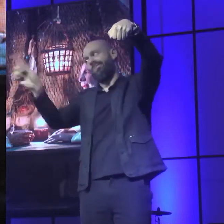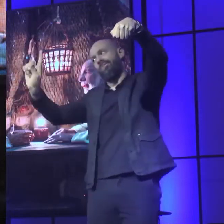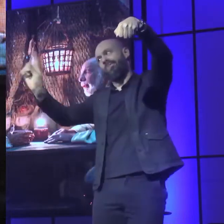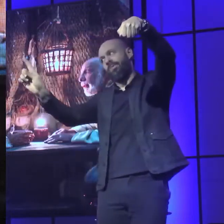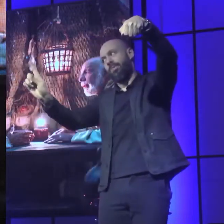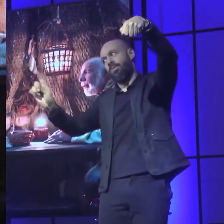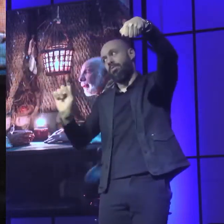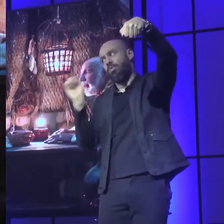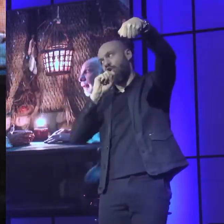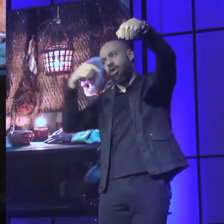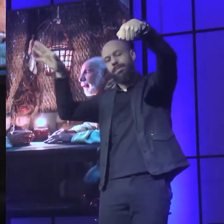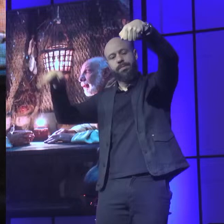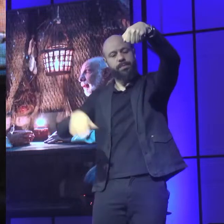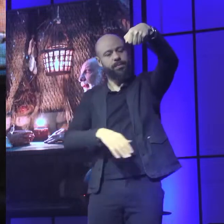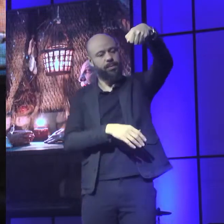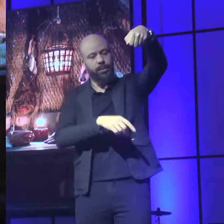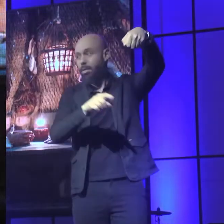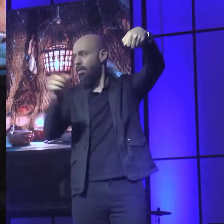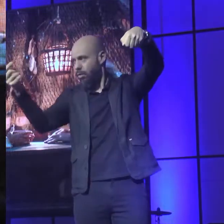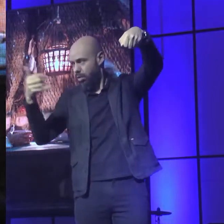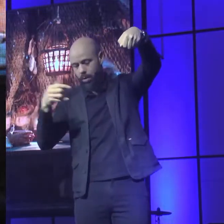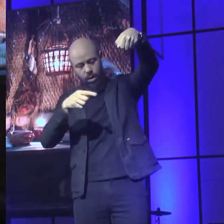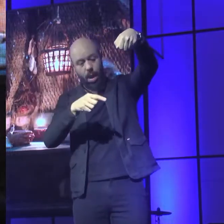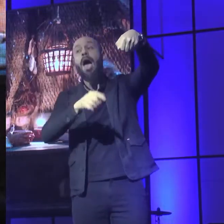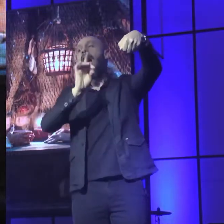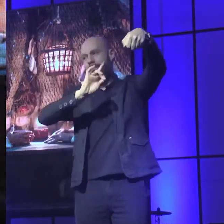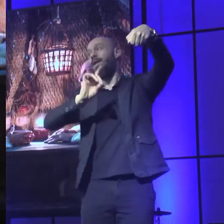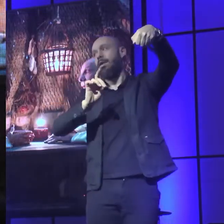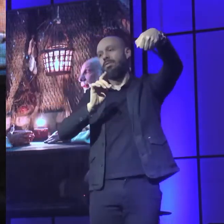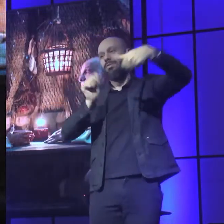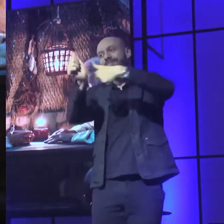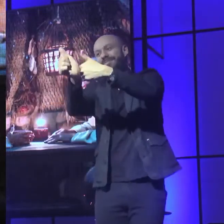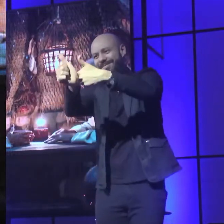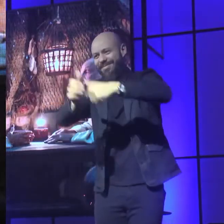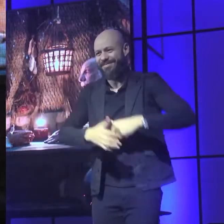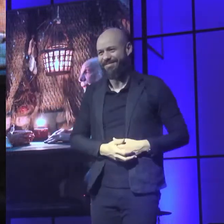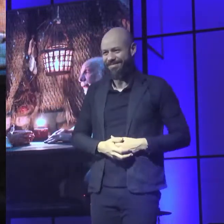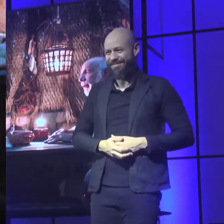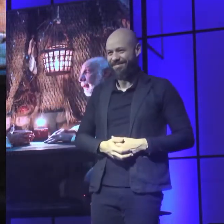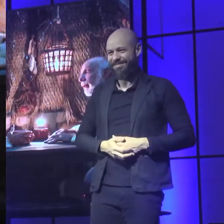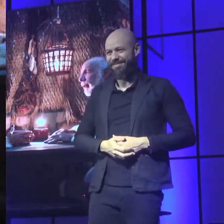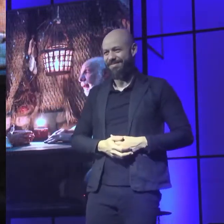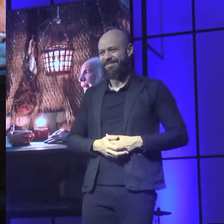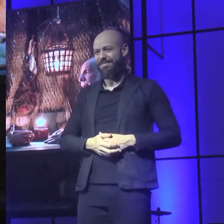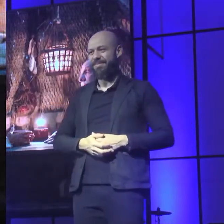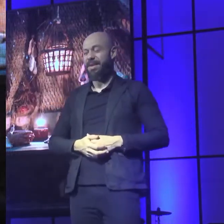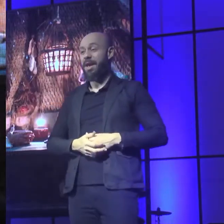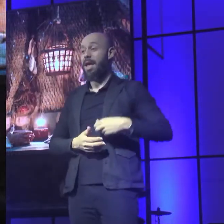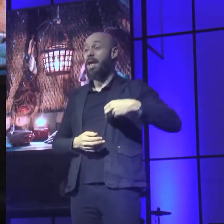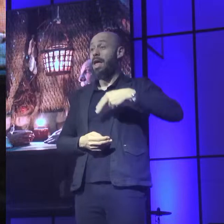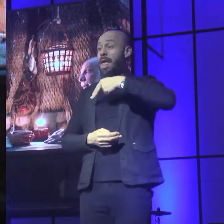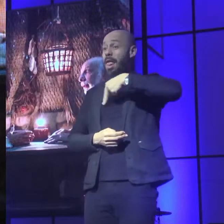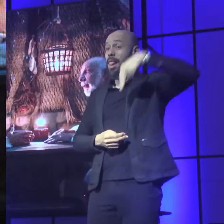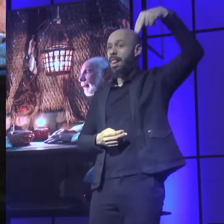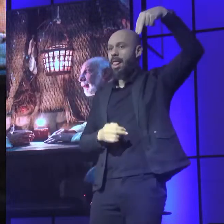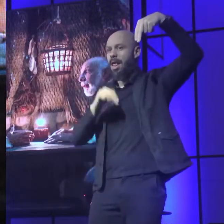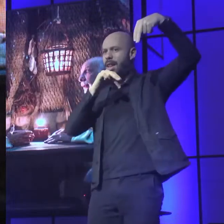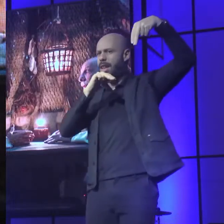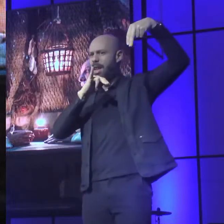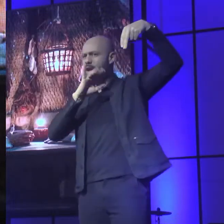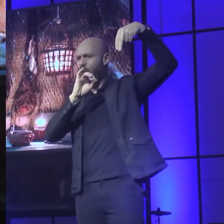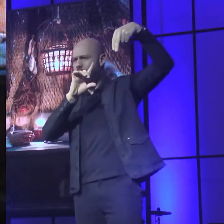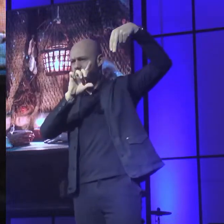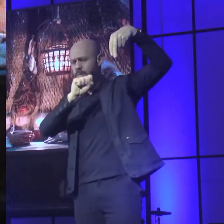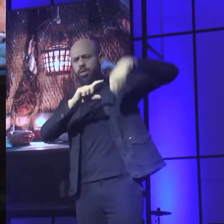vez que a gente vê o nome de Nicodemos, a primeira referência de Nicodemos, foi quando